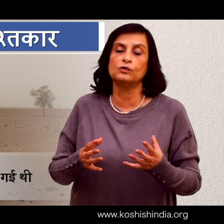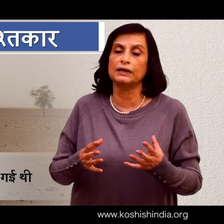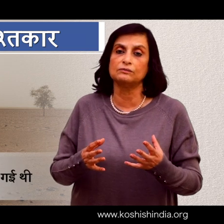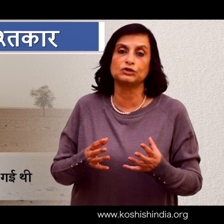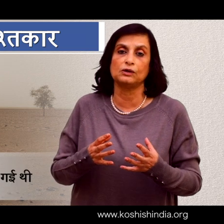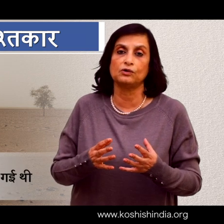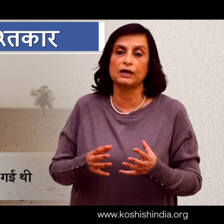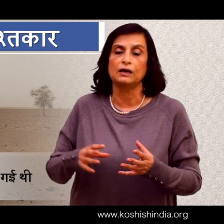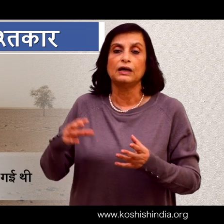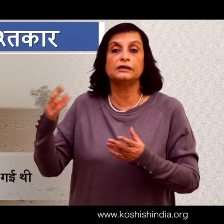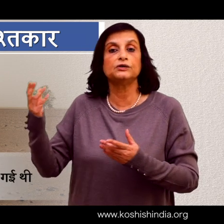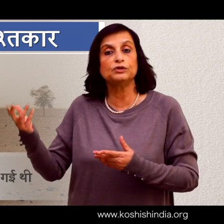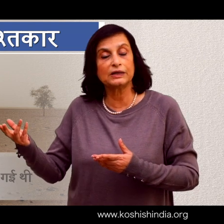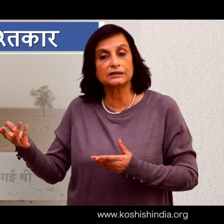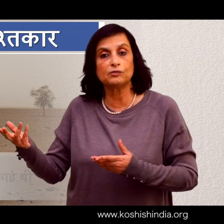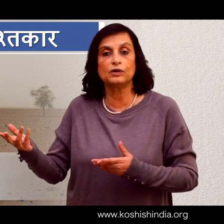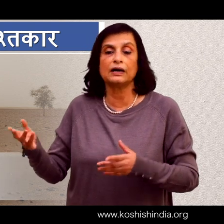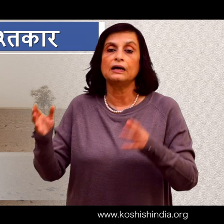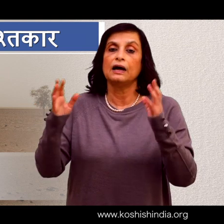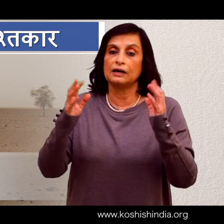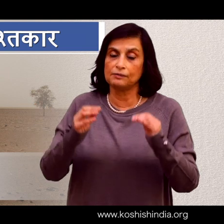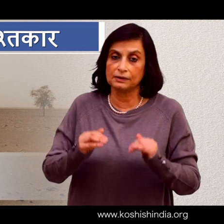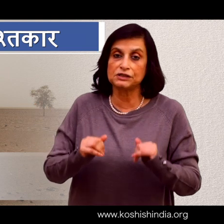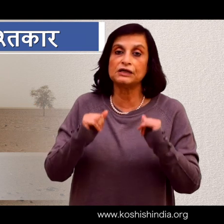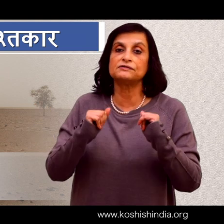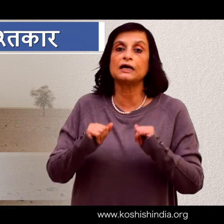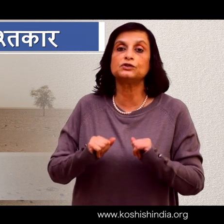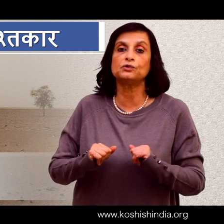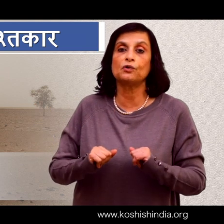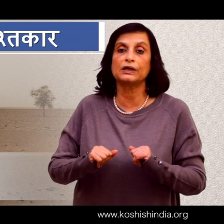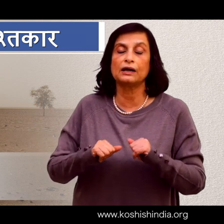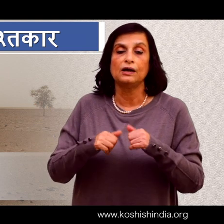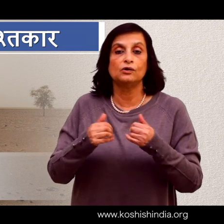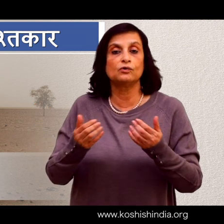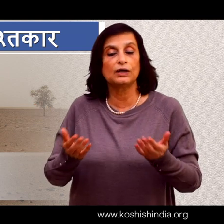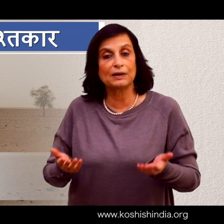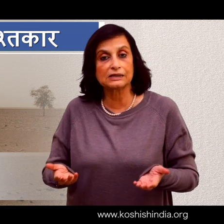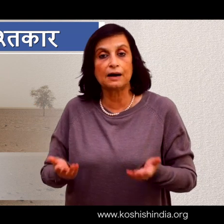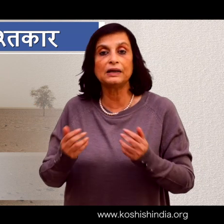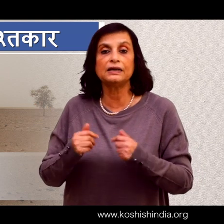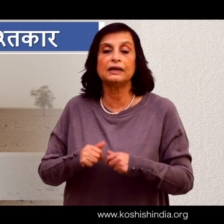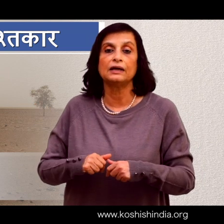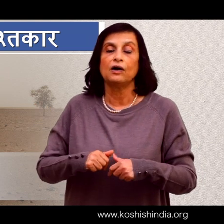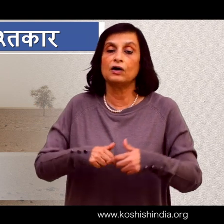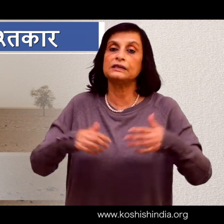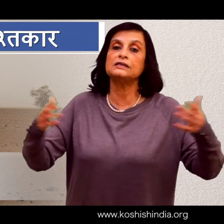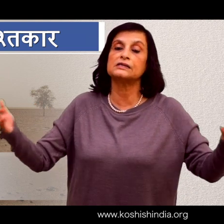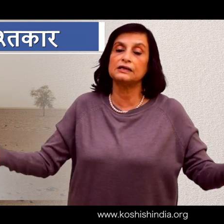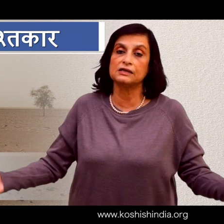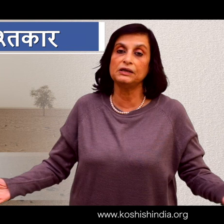वहांकुछऔरउगानामुश्किलहोगया।इसीबीचयुद्धभी समाप्तहोगया।अबकृषिक्षेत्रमें मंदीकादौरशुरूहोचुकाथा।लोगबेरोजगारहैं औरबहुतसीजमीन